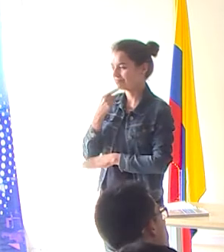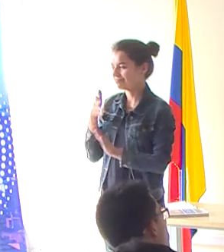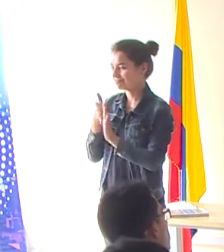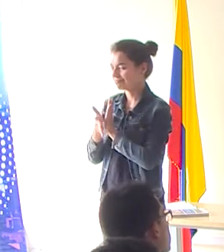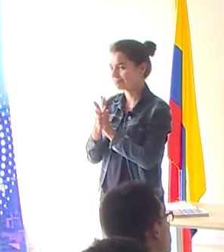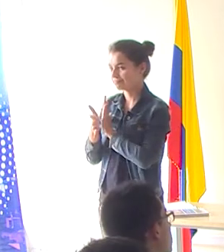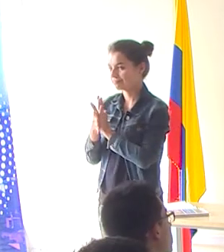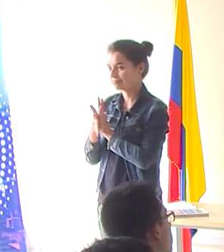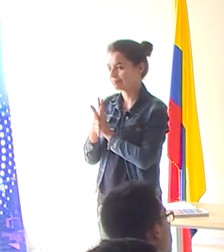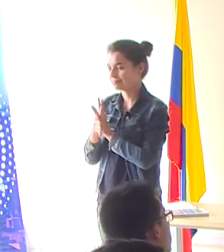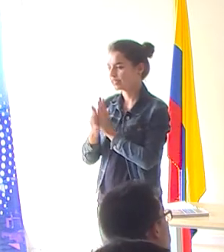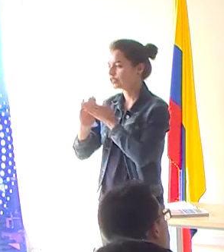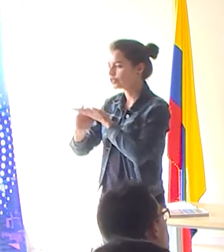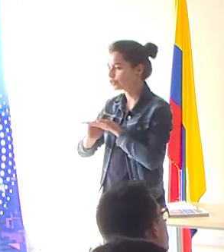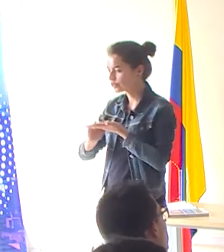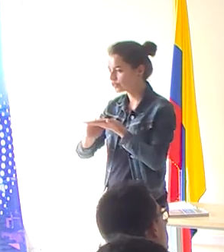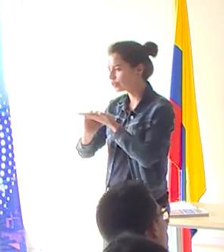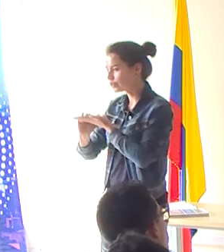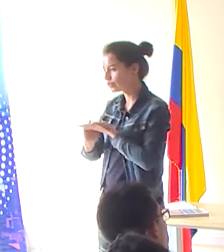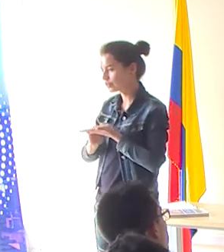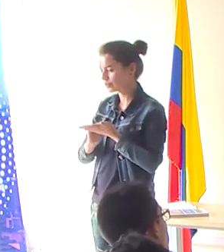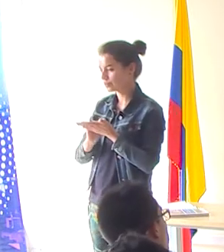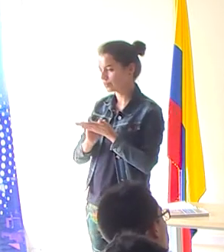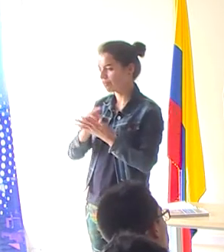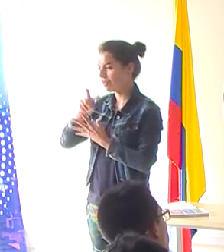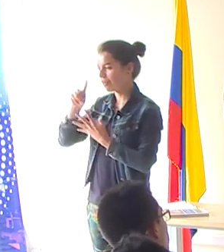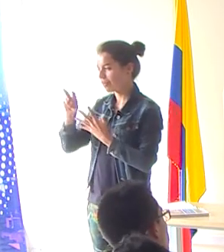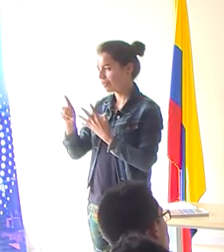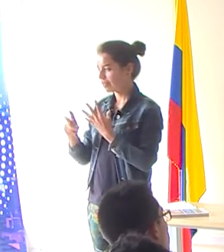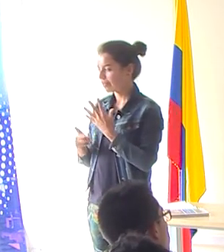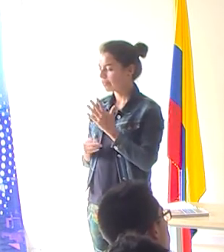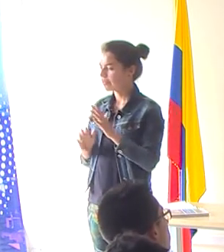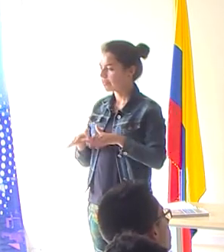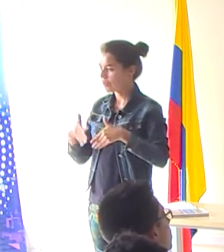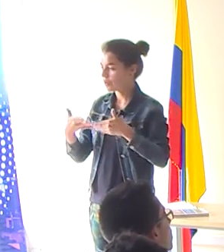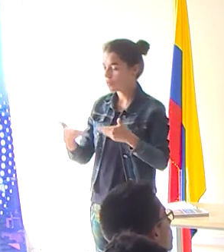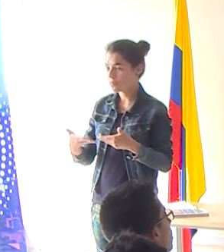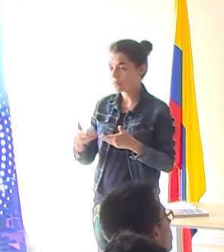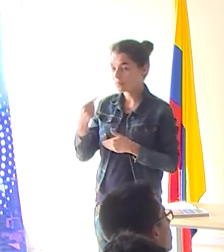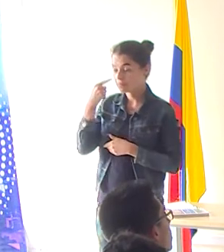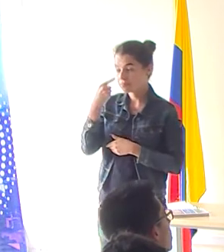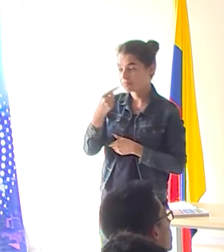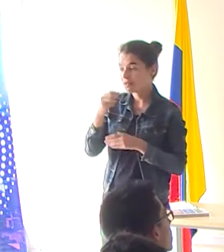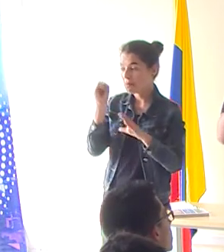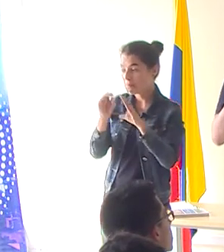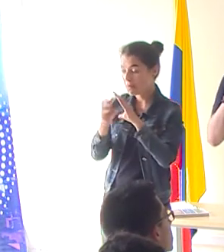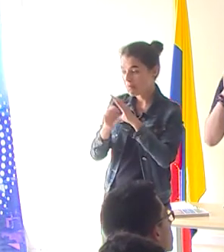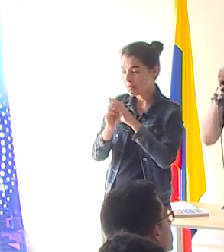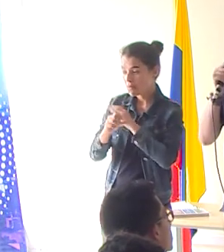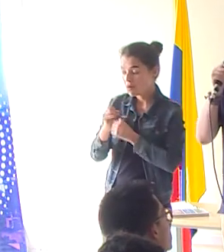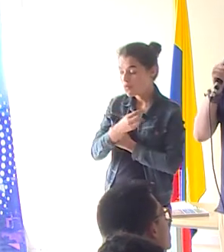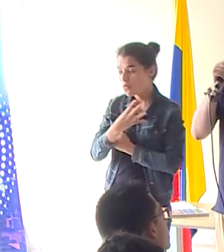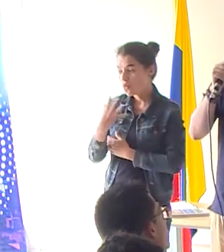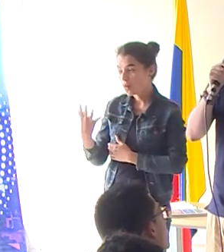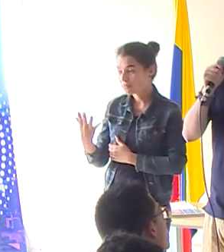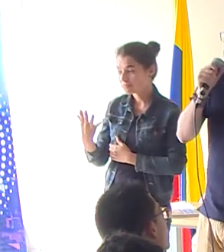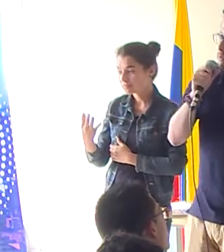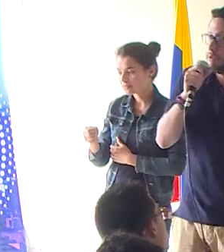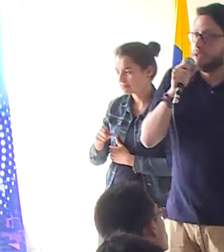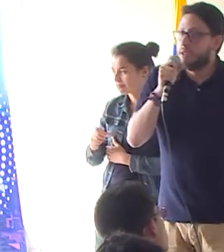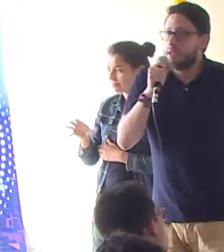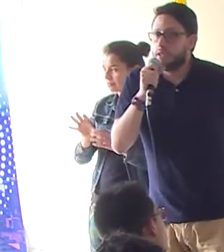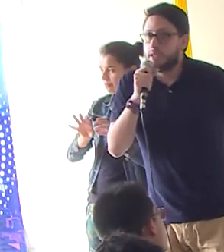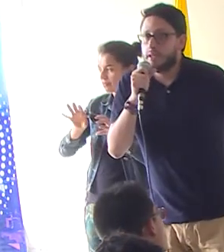las alternativas miren la cantidad de residuos que generamos y tenemos un gran fragmento de otros que no sabemos qué hacer con